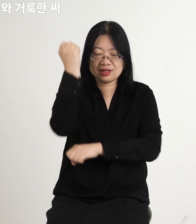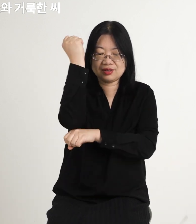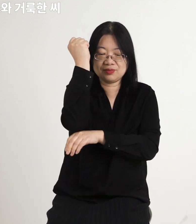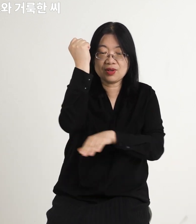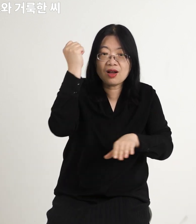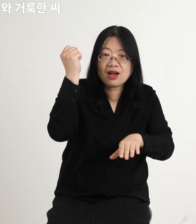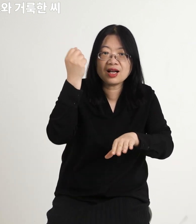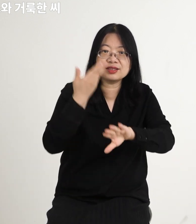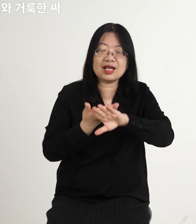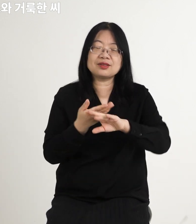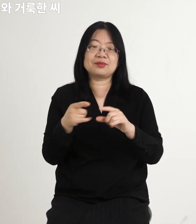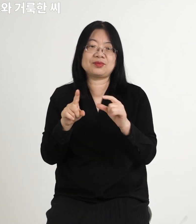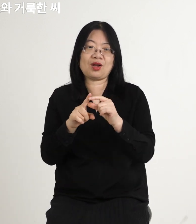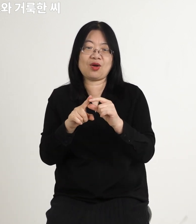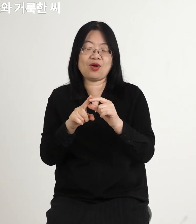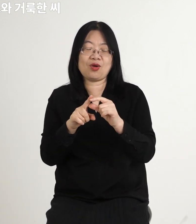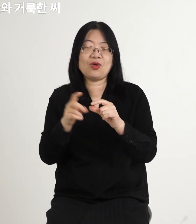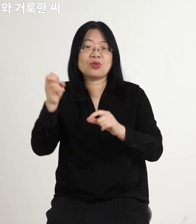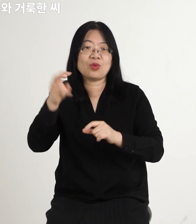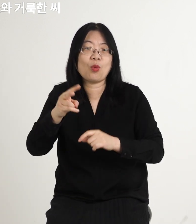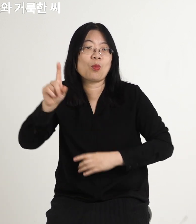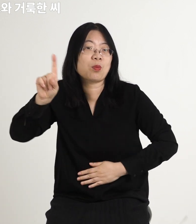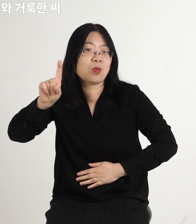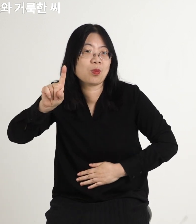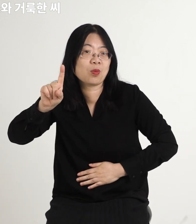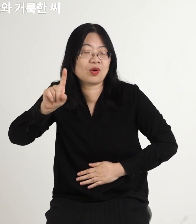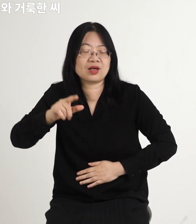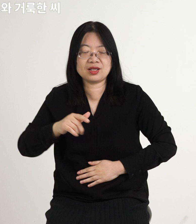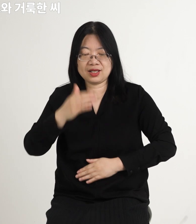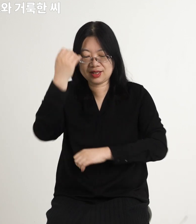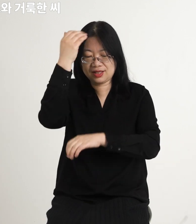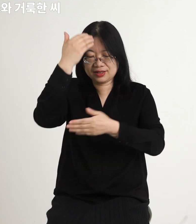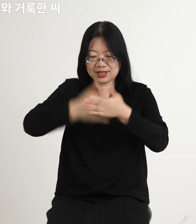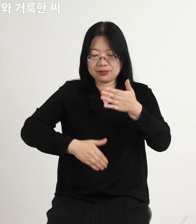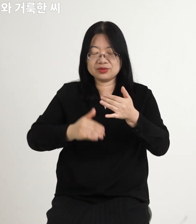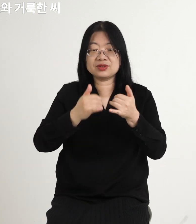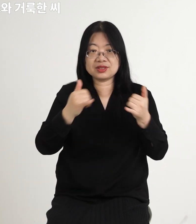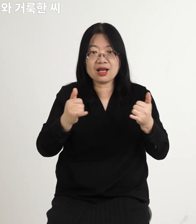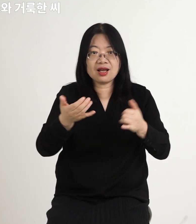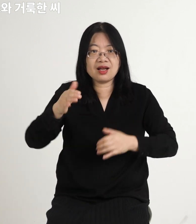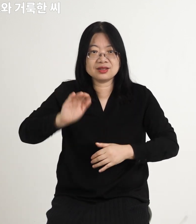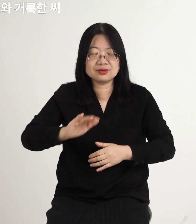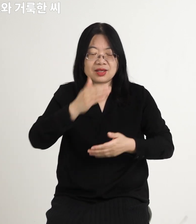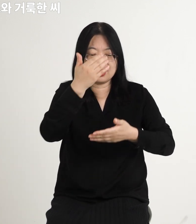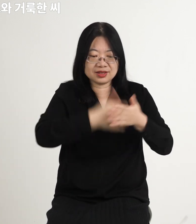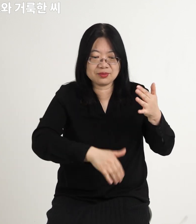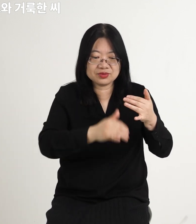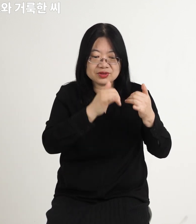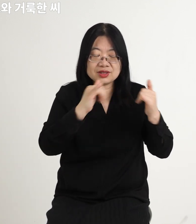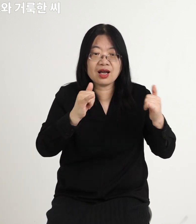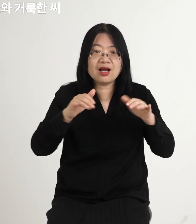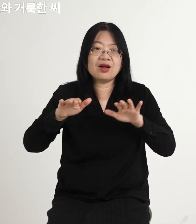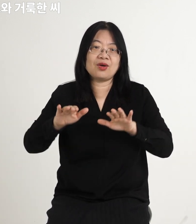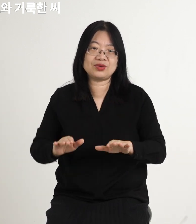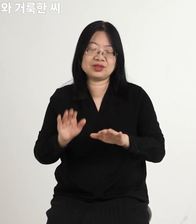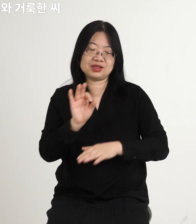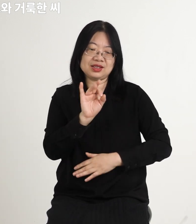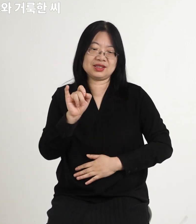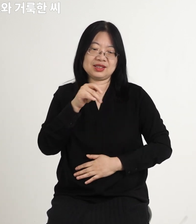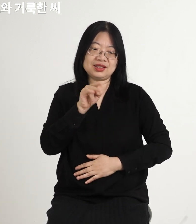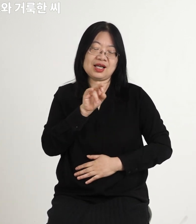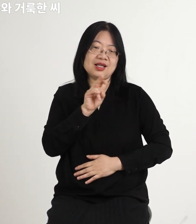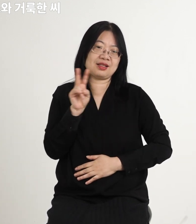또 다른 표현으로 뭘로도 불릴 수 있어요? 남은 자. 근데 그 남은 자를 오늘